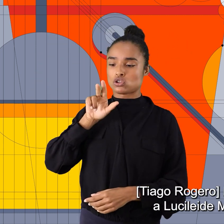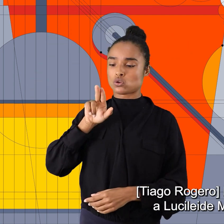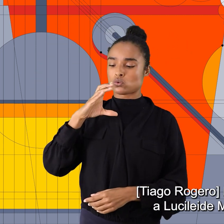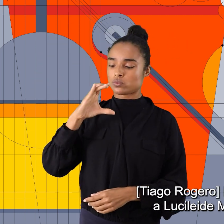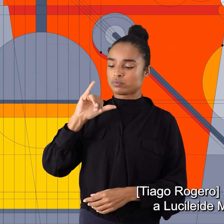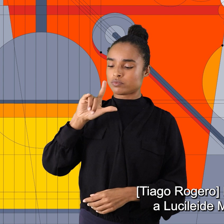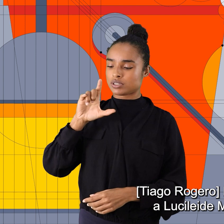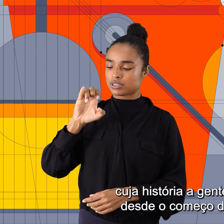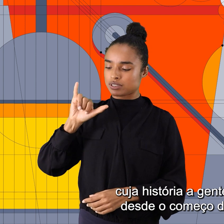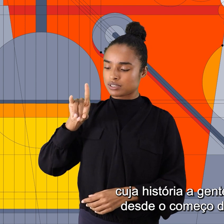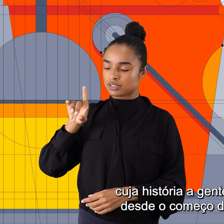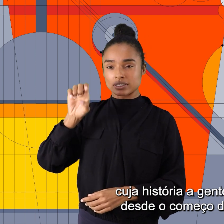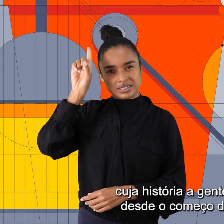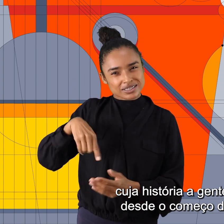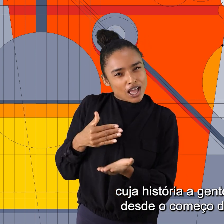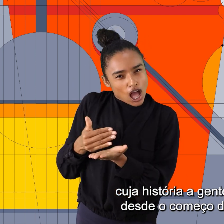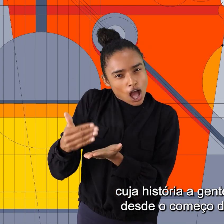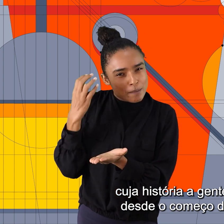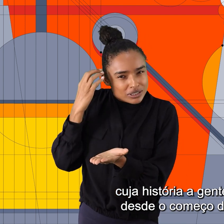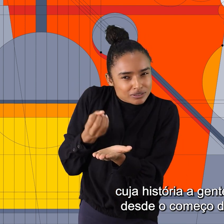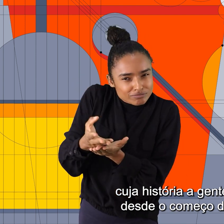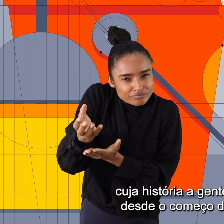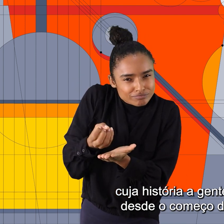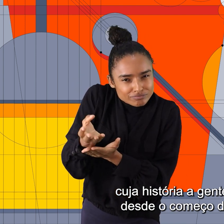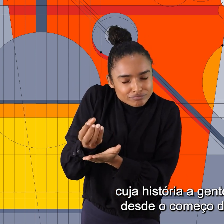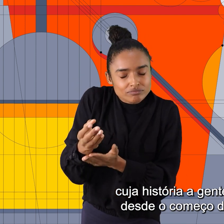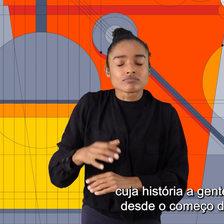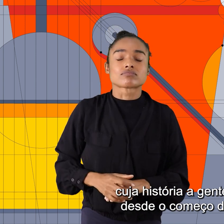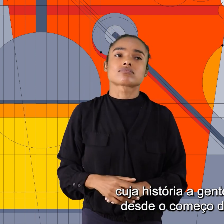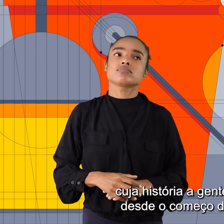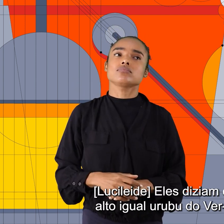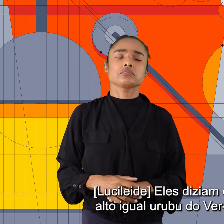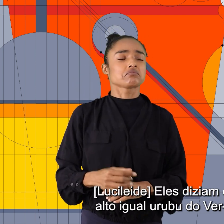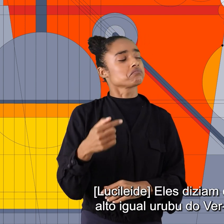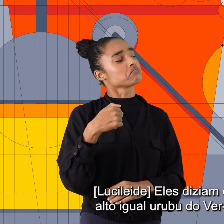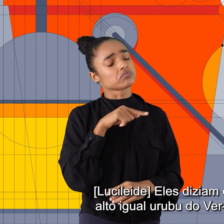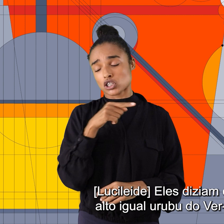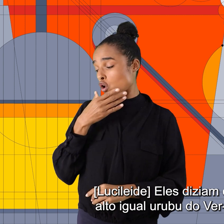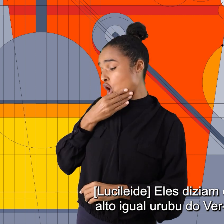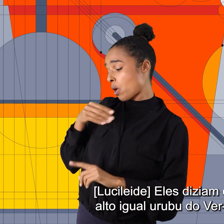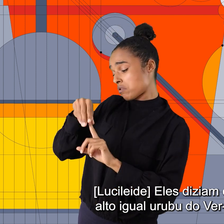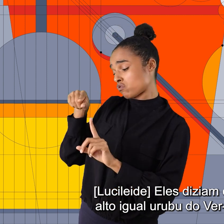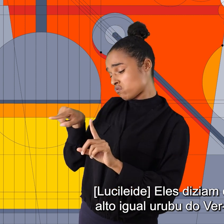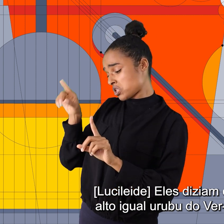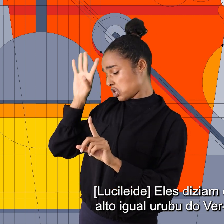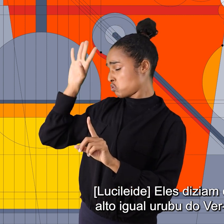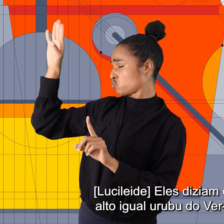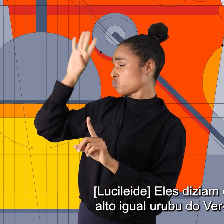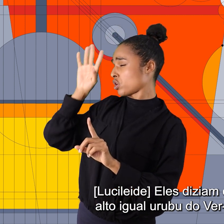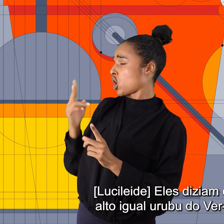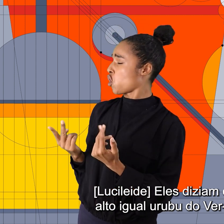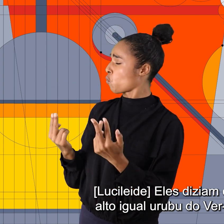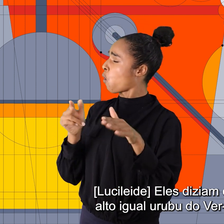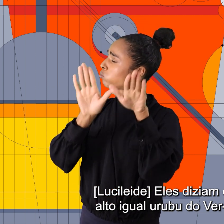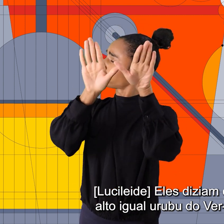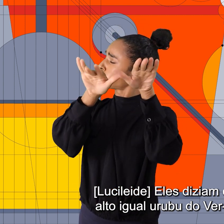a Lucileide Mafra, cuja história a gente está ouvindo desde o começo do episódio. Eles diziam que eu sonhava alto, igual o urubu do